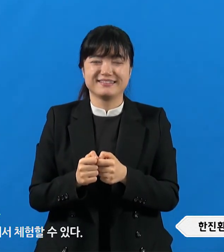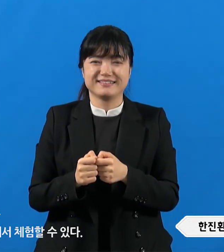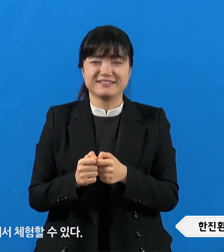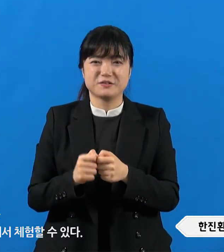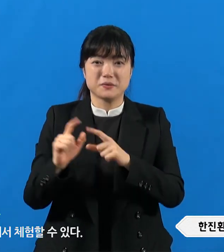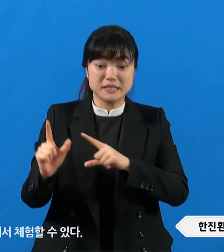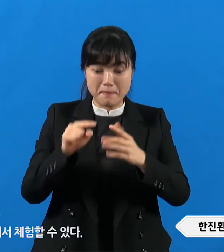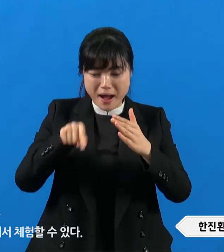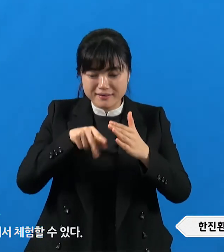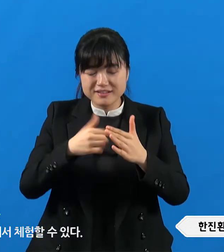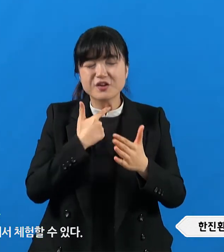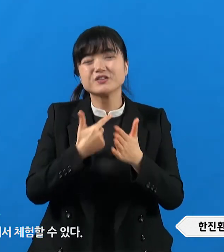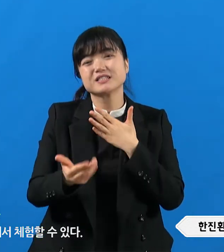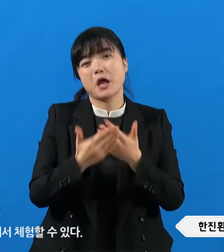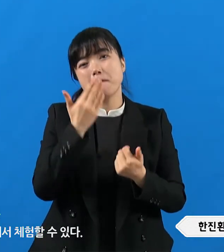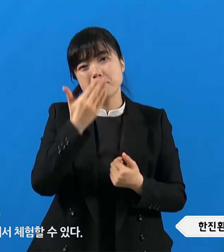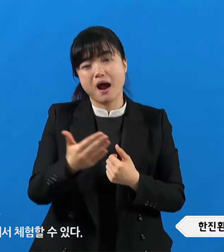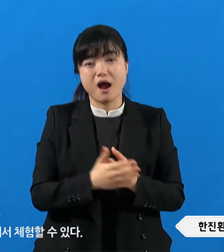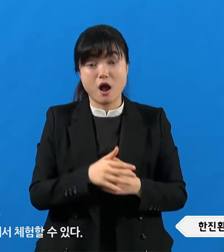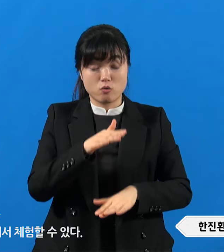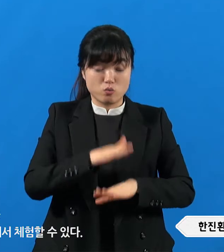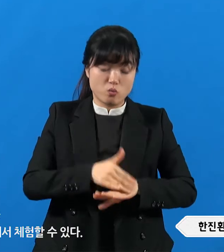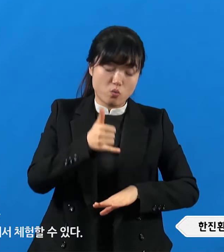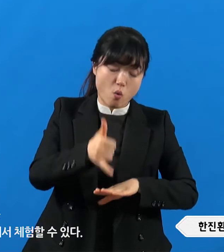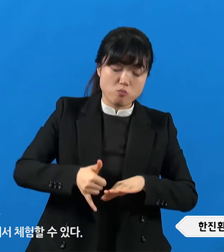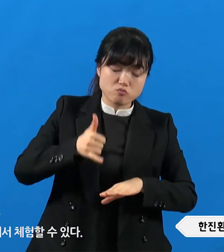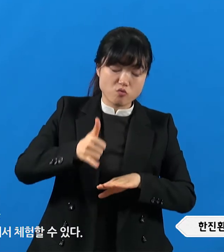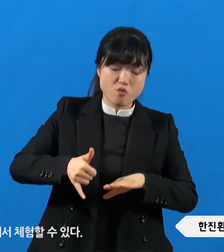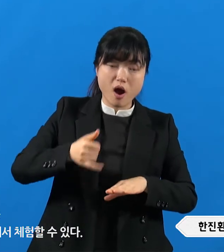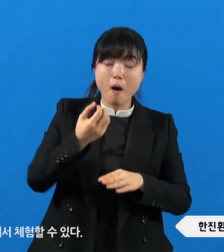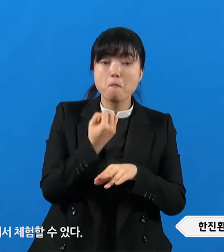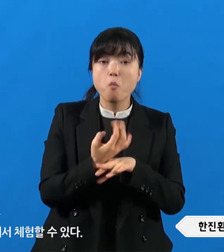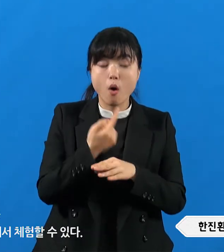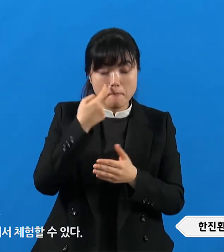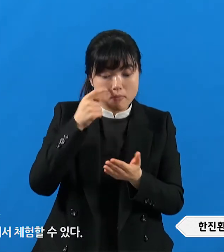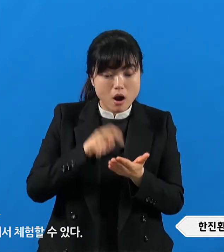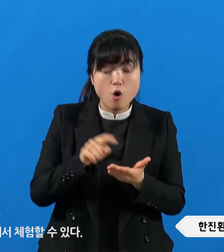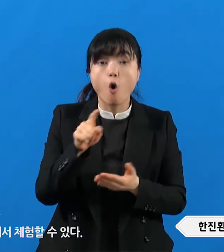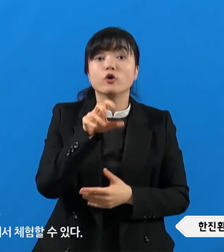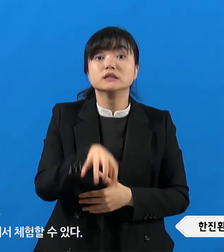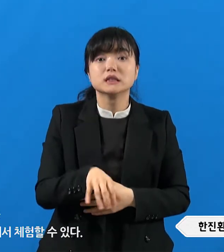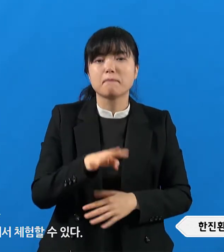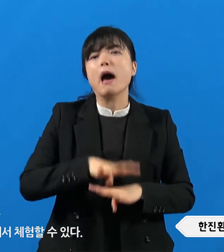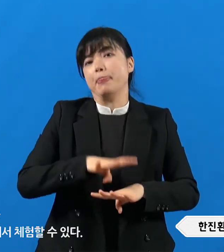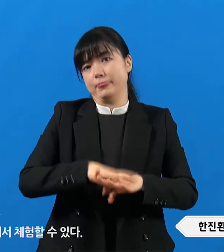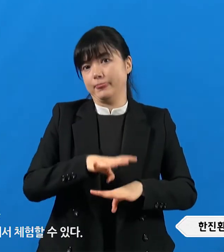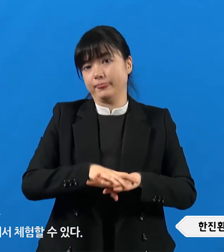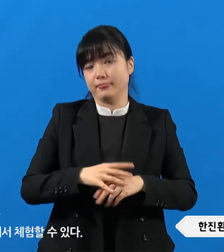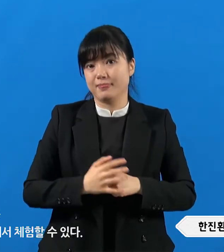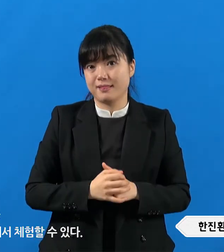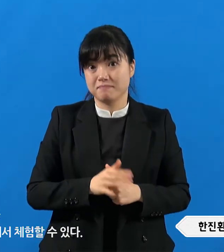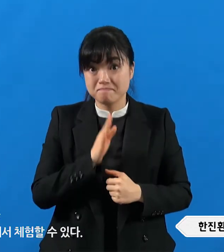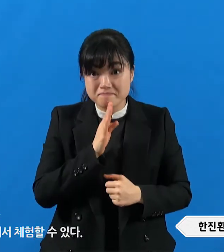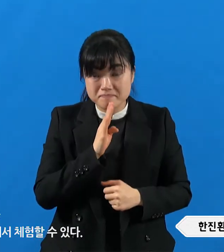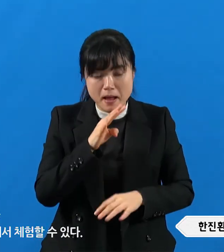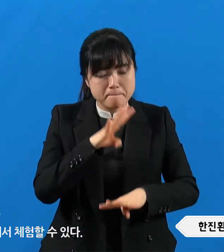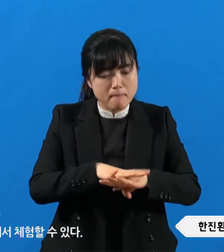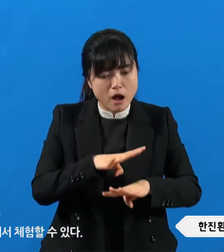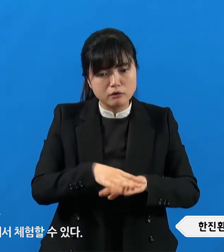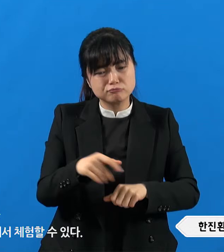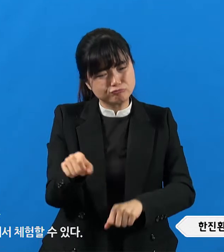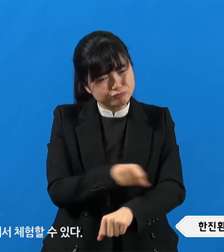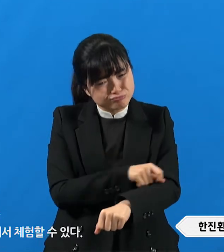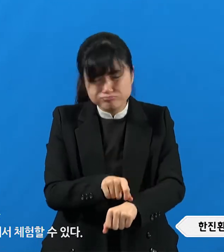것입니다. 농부가 보화를 어디서 발견했지요? 밭입니다. 밭은 특별한 곳이